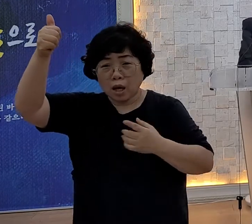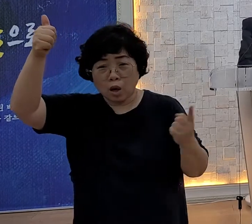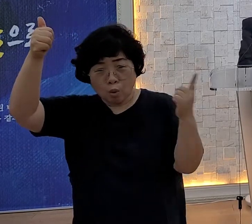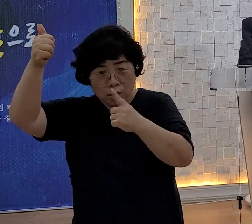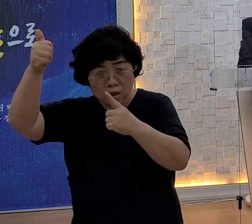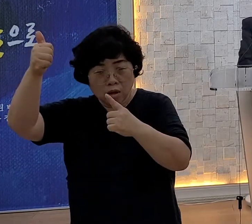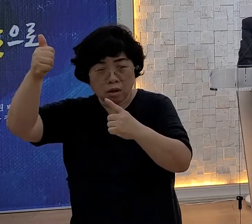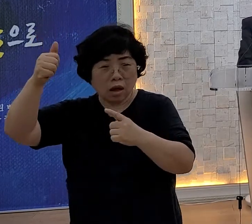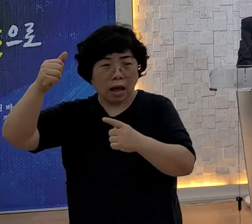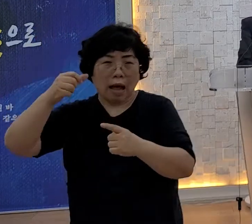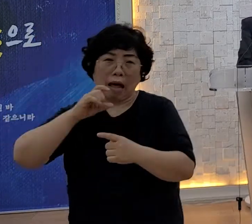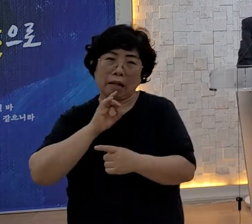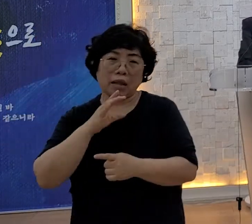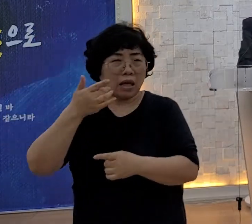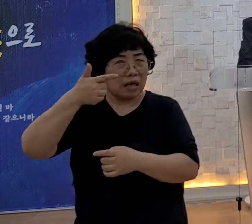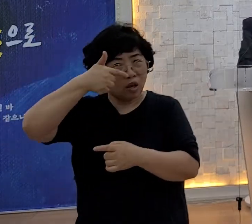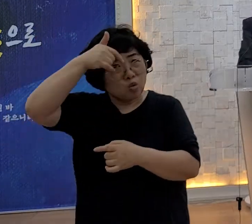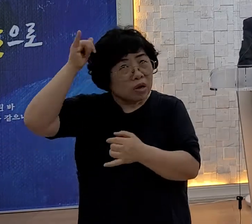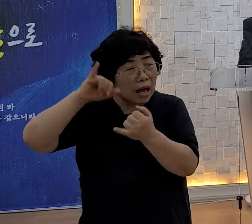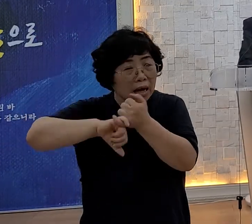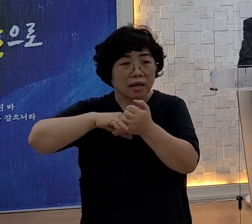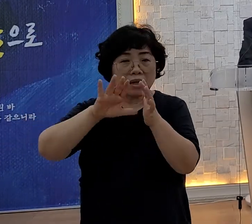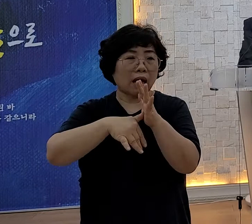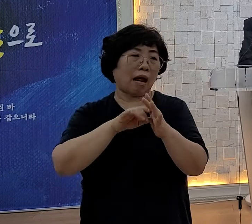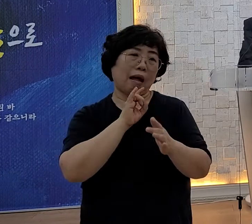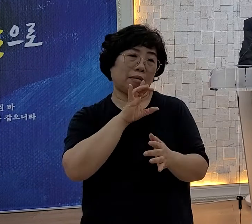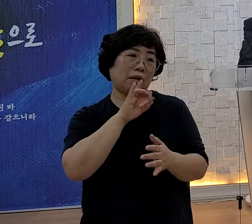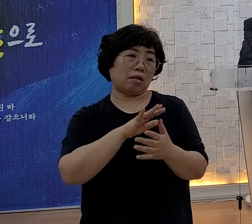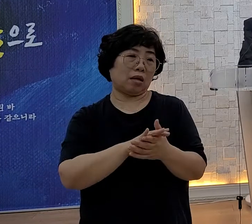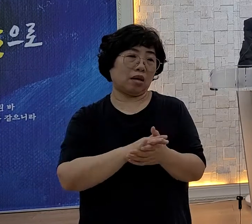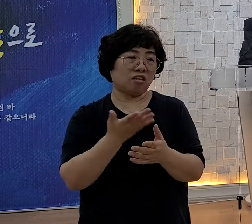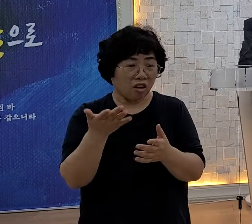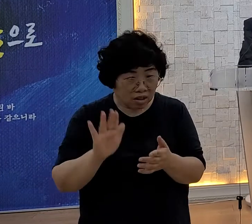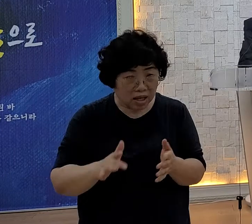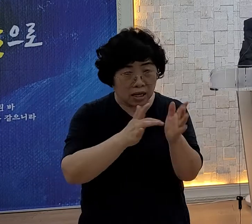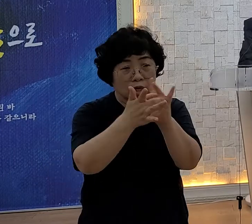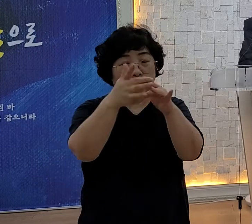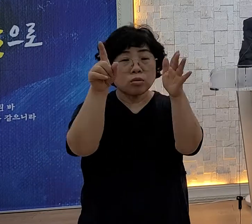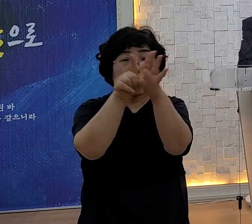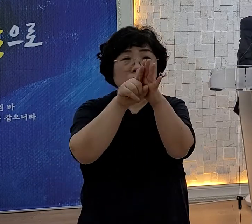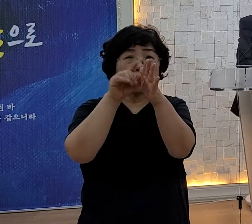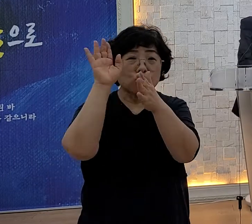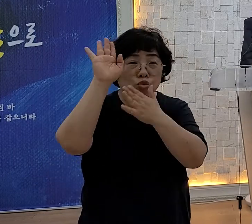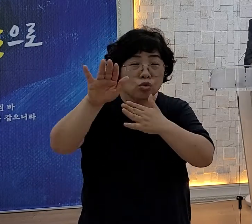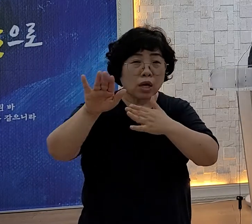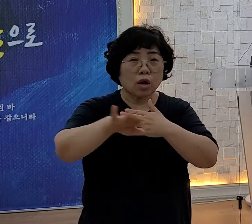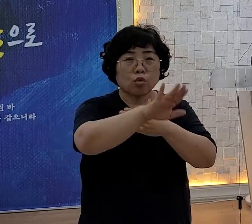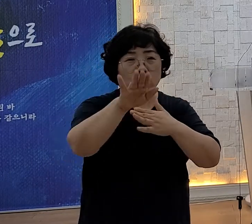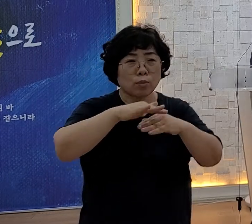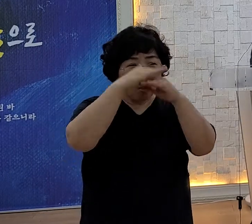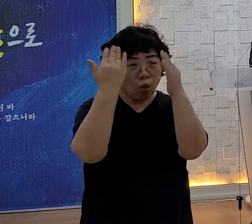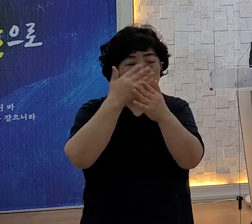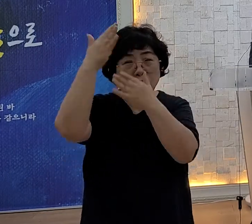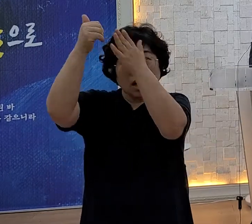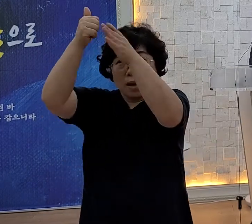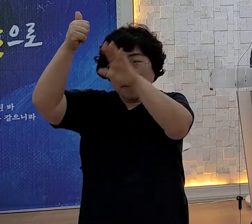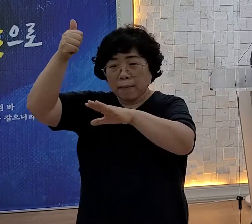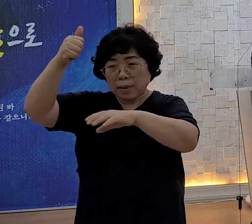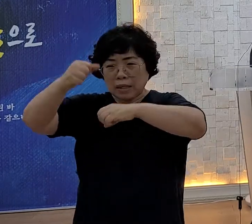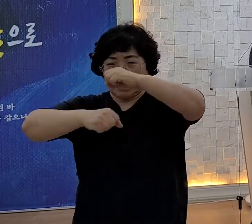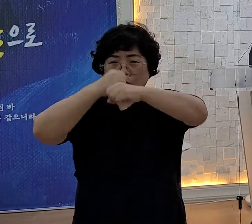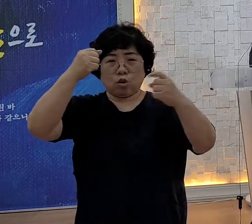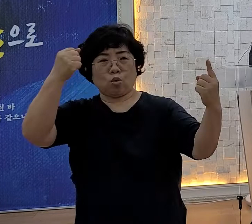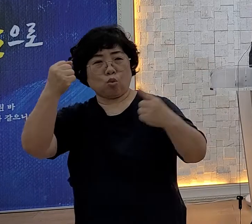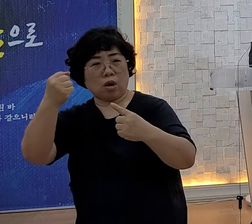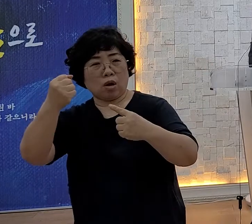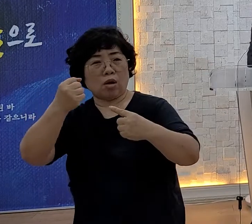기도할 수 있는 특권을 가지게 되었다라는 사실이죠. 그래서 우리가 무엇이든지 구하기만 하면